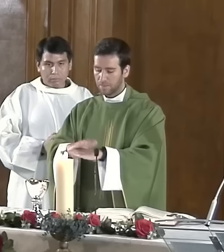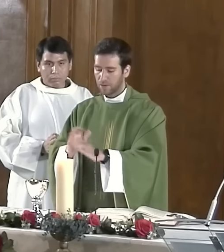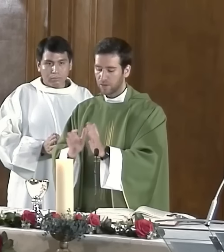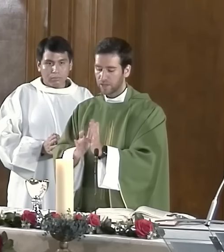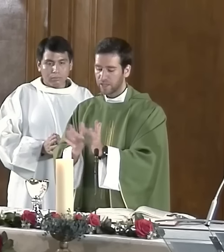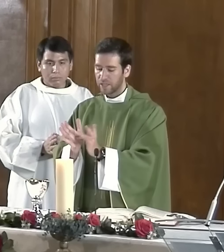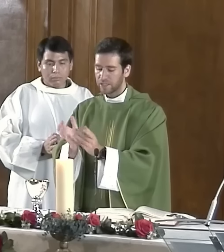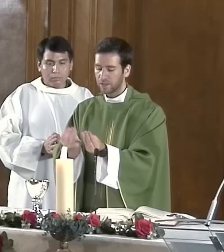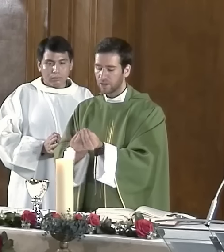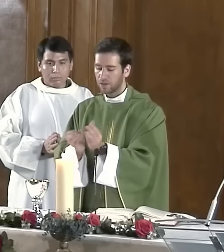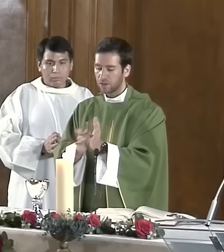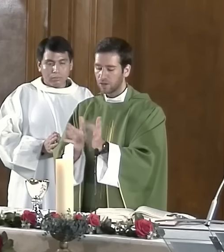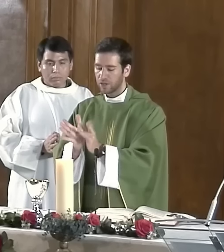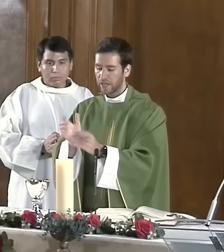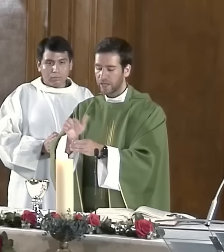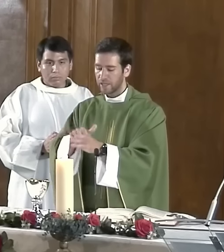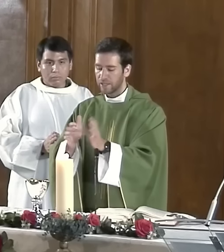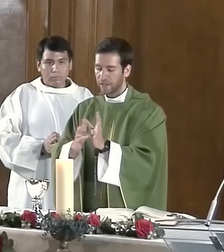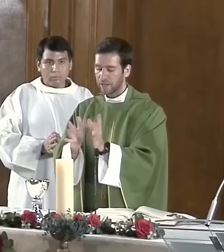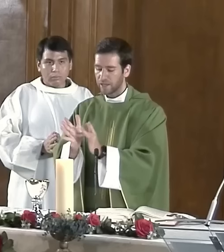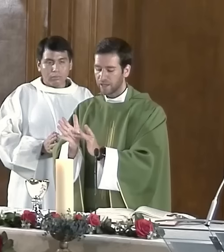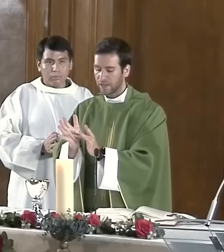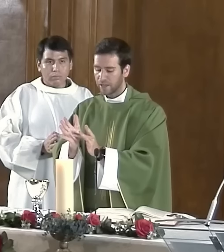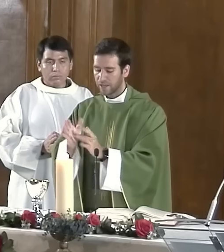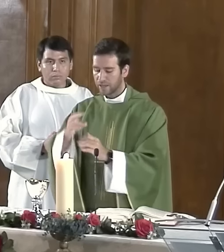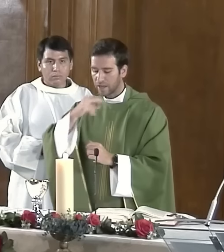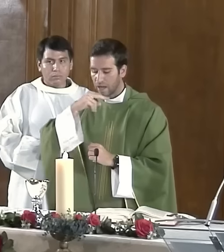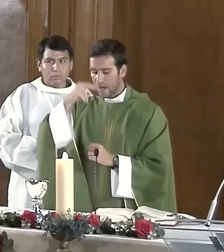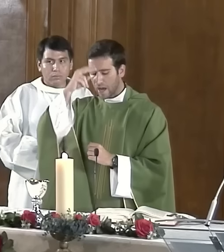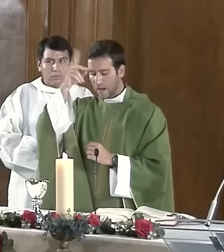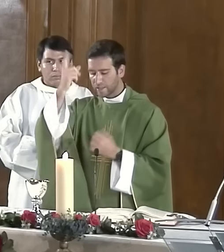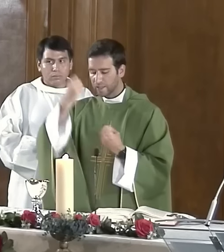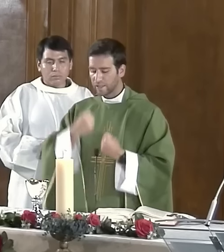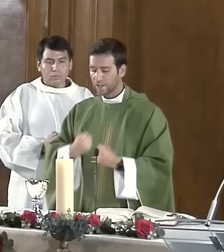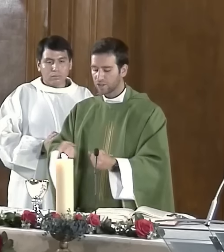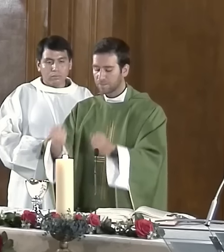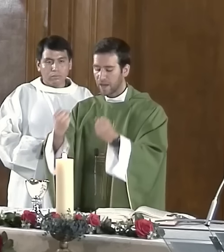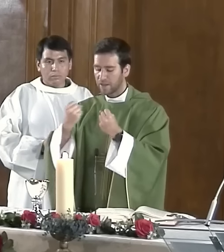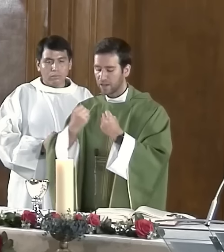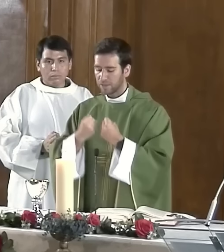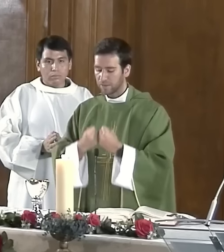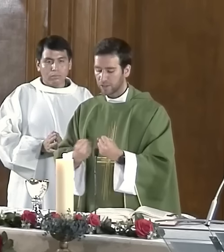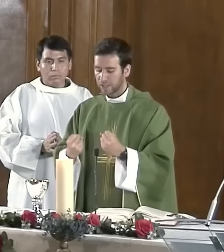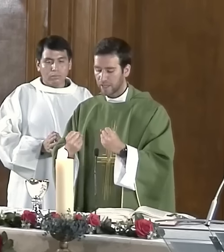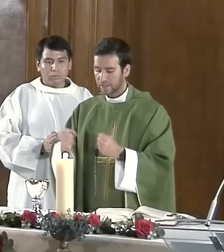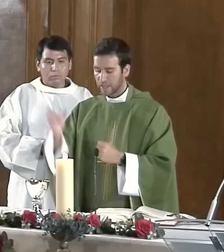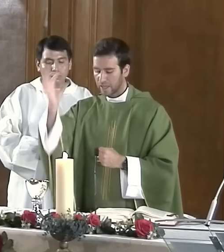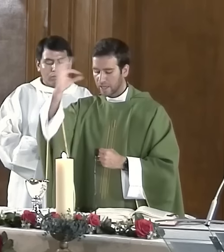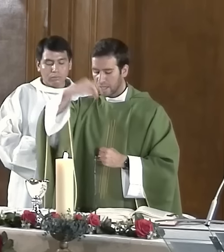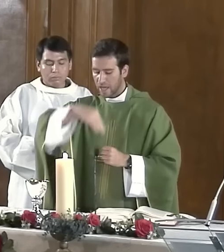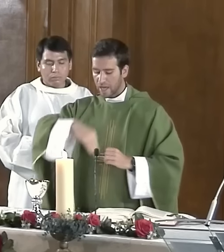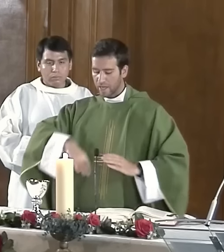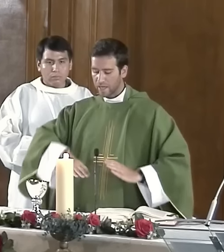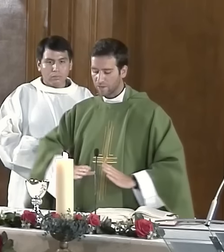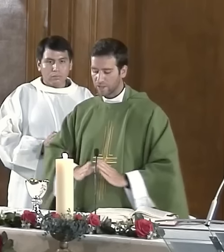Por Cristo, con Él y en Él, a ti Dios Padre omnipotente, en la unidad